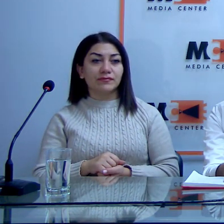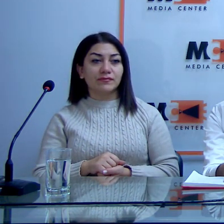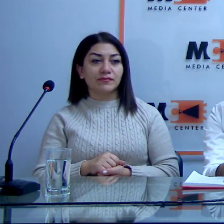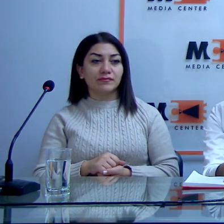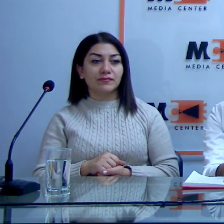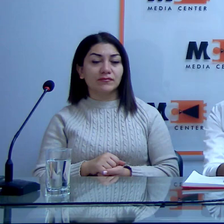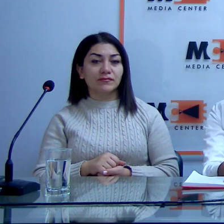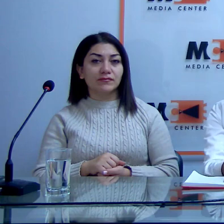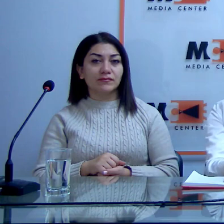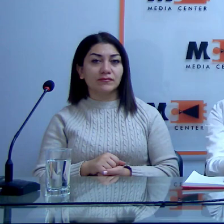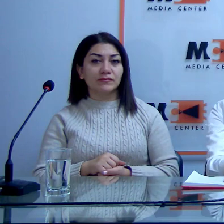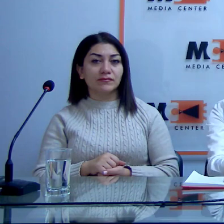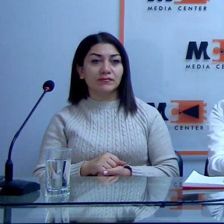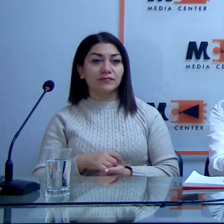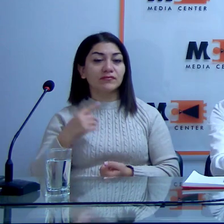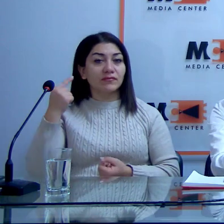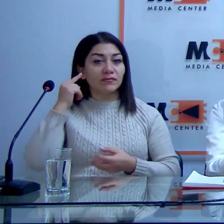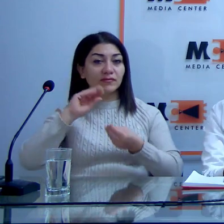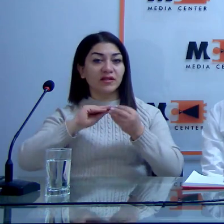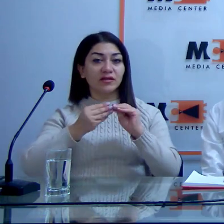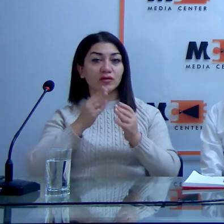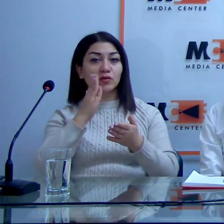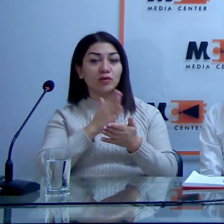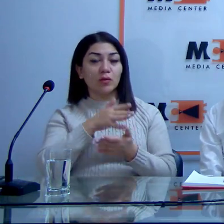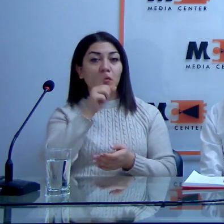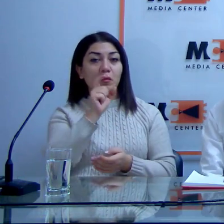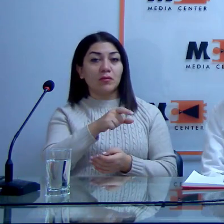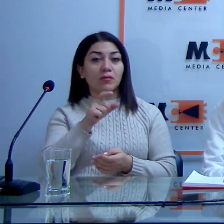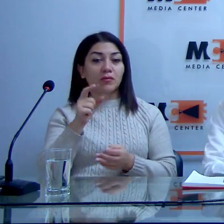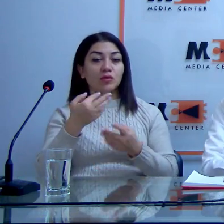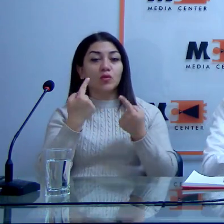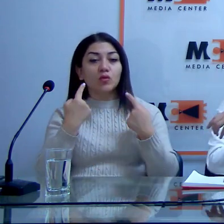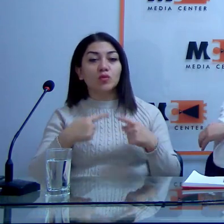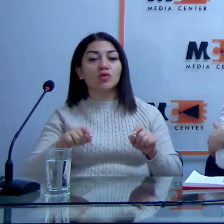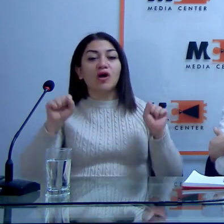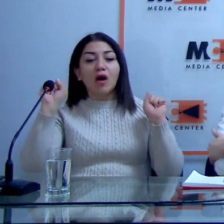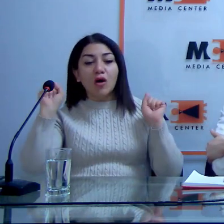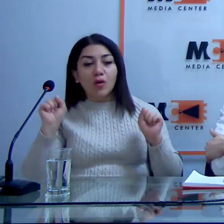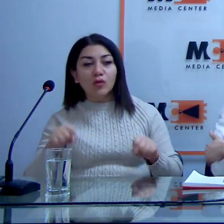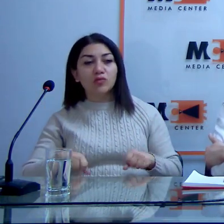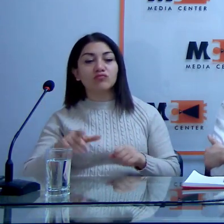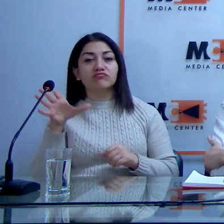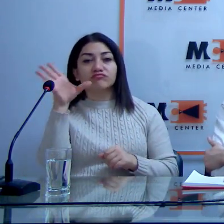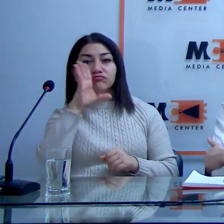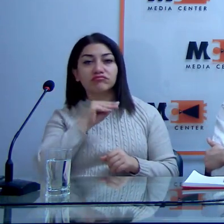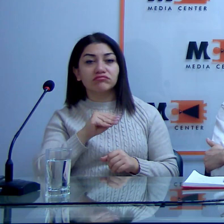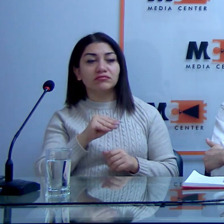Ինչ վերաբերում է լսողության խնդիրներ ունեցող անձանց այլ կարողությունների և